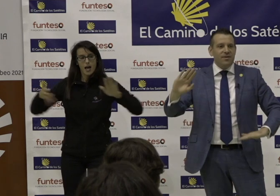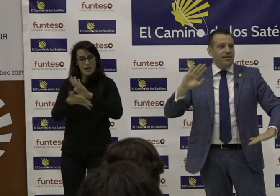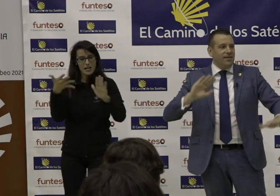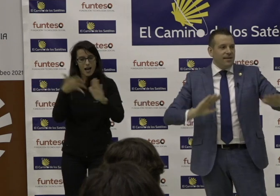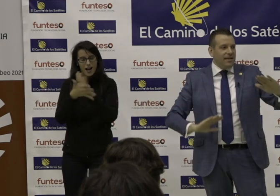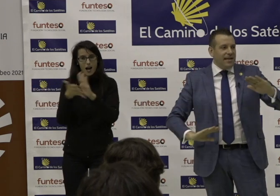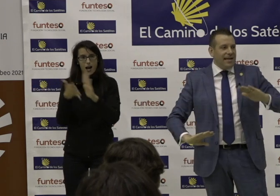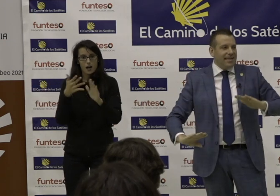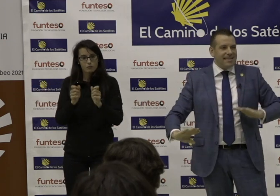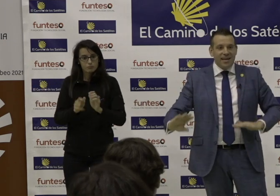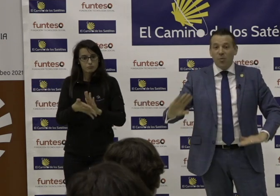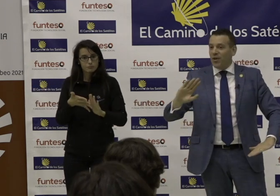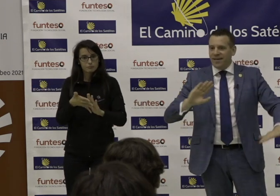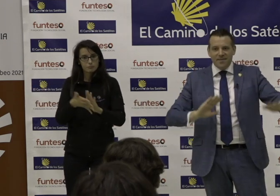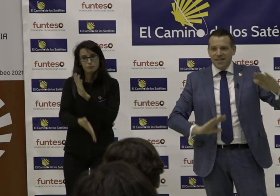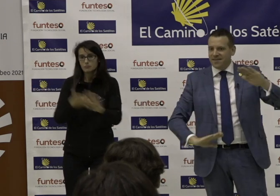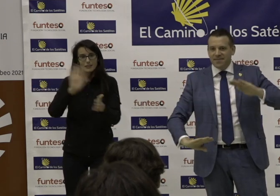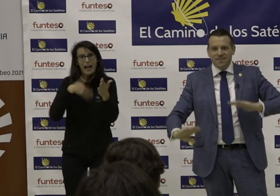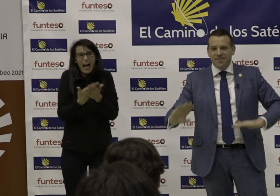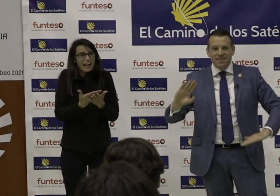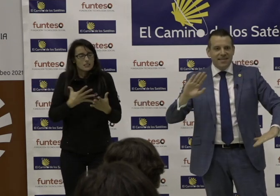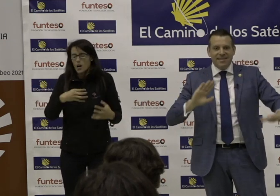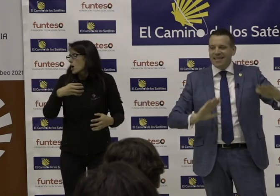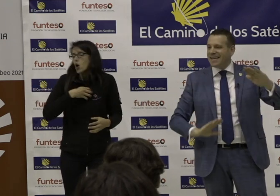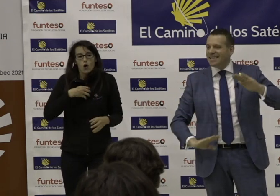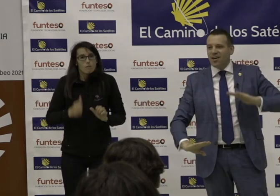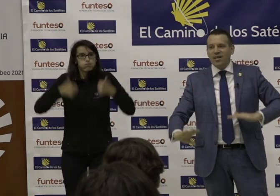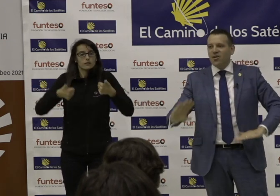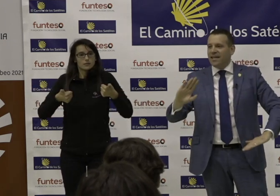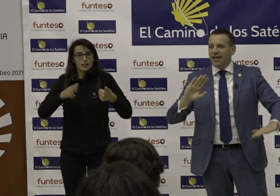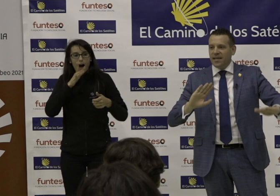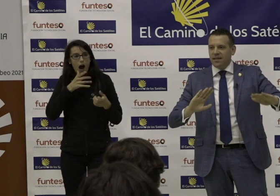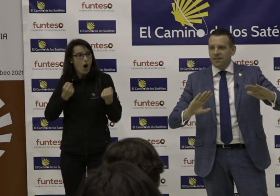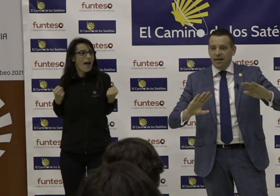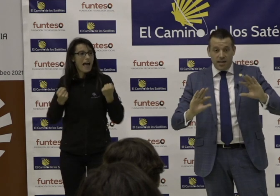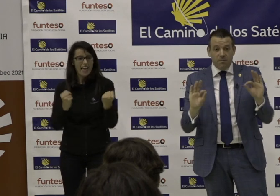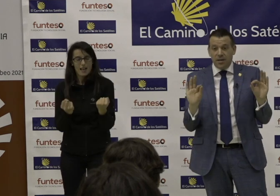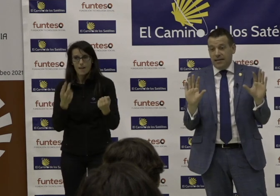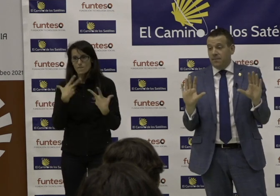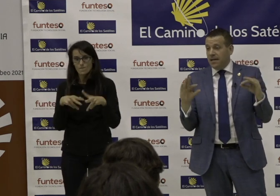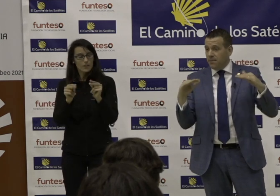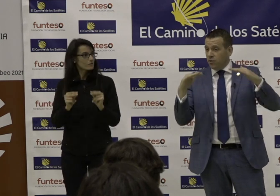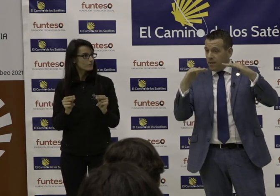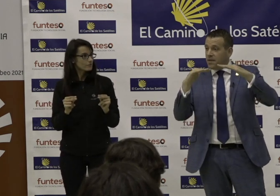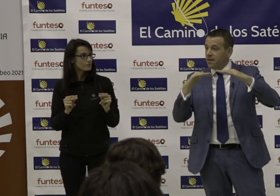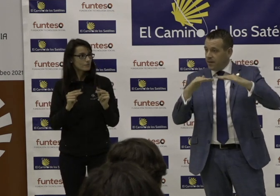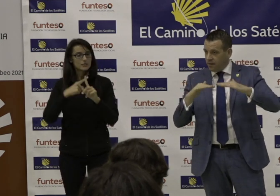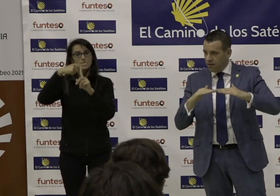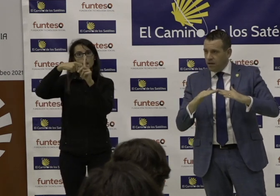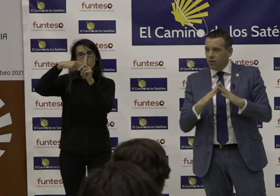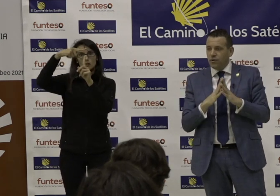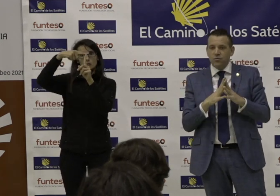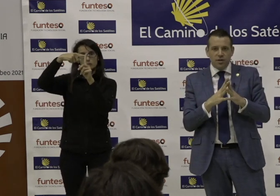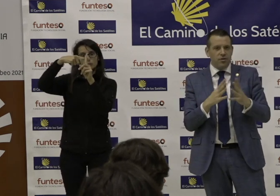rápido hasta que no podáis más. Tenéis que gastar ahora toda la energía. Aquí empieza, la temperatura empieza a